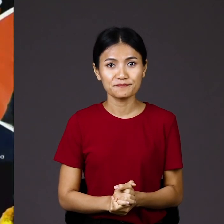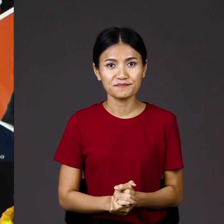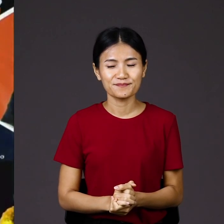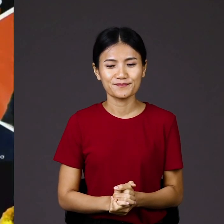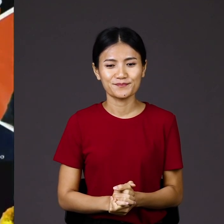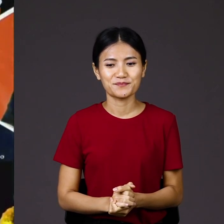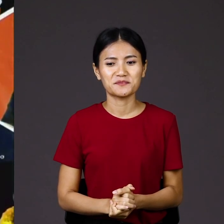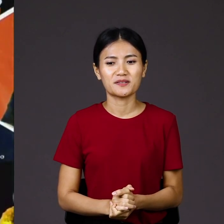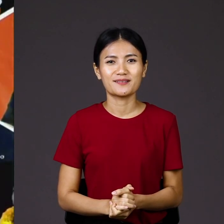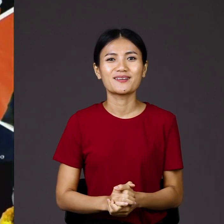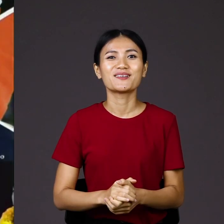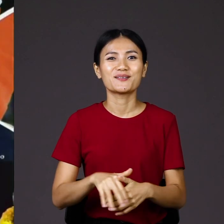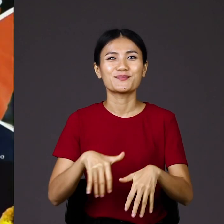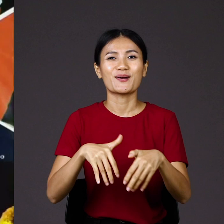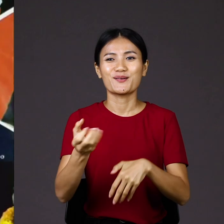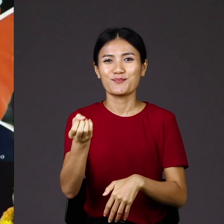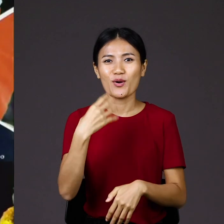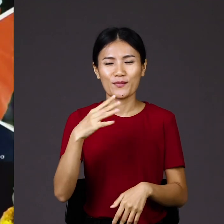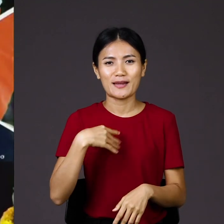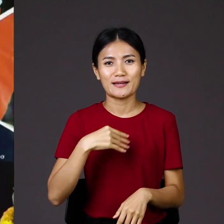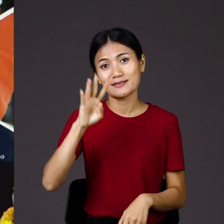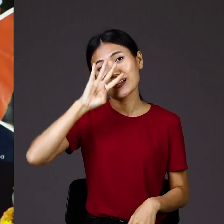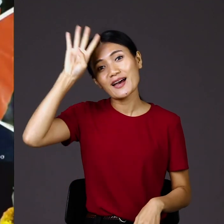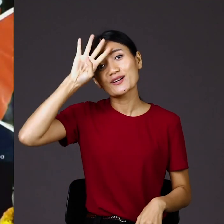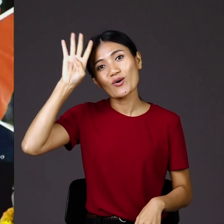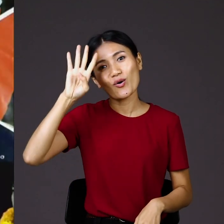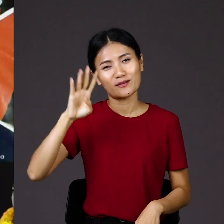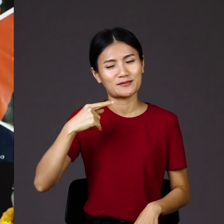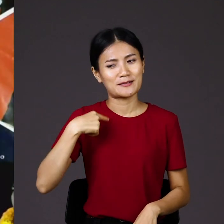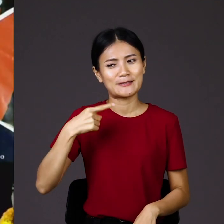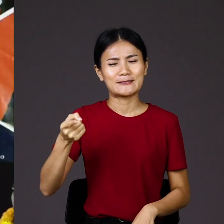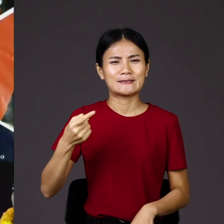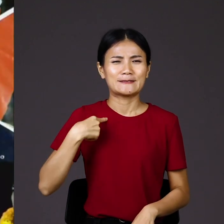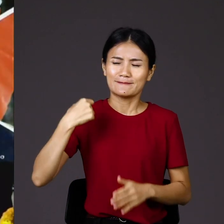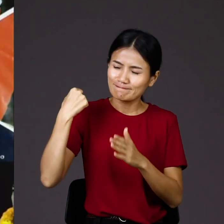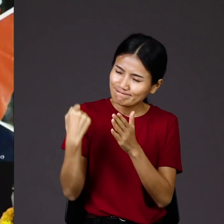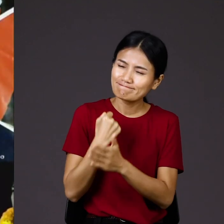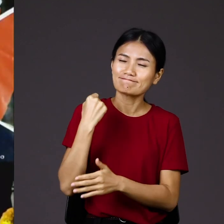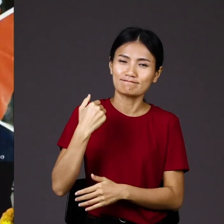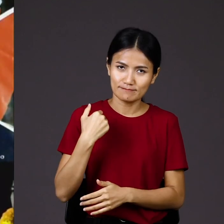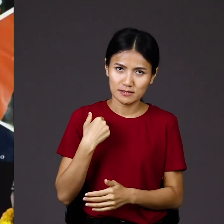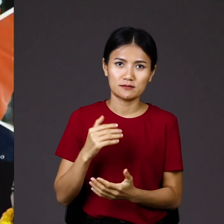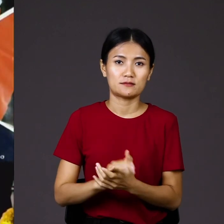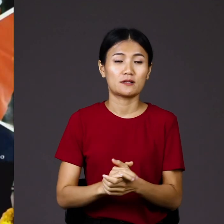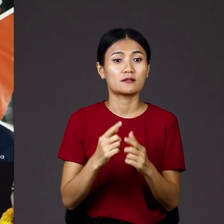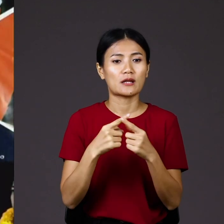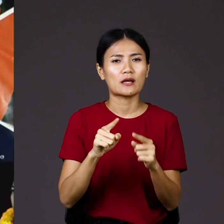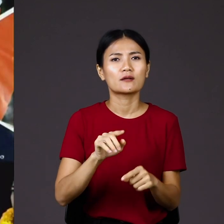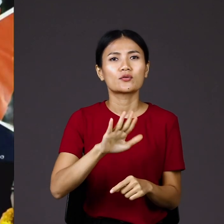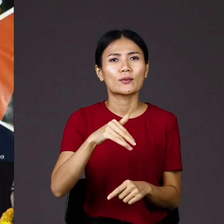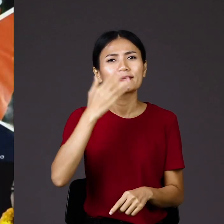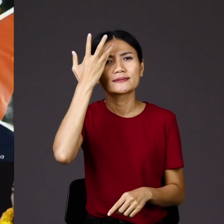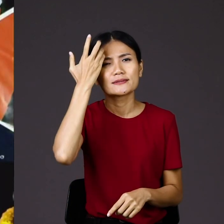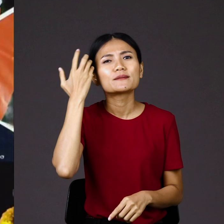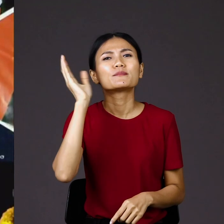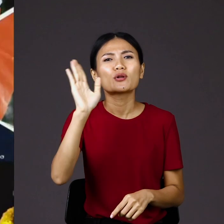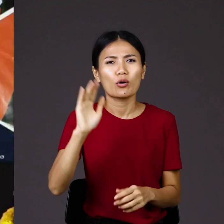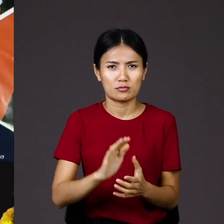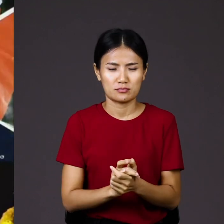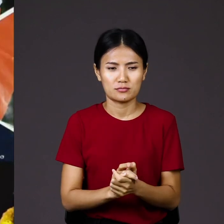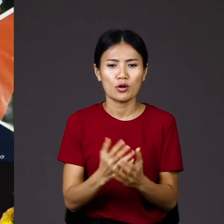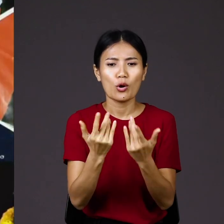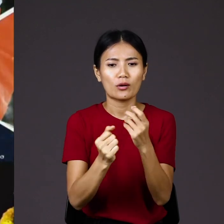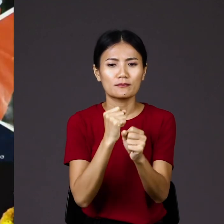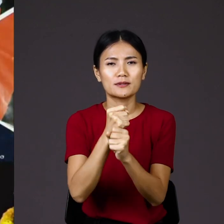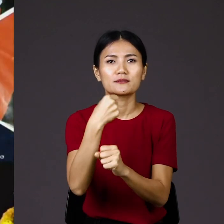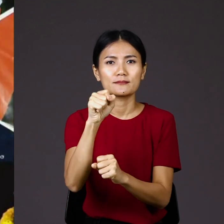บางคนบอกว่าเสียดายมันสมองของธนาธรแต่พี่น้องไม่ต้องกังวลใจไปครับพี่น้อง